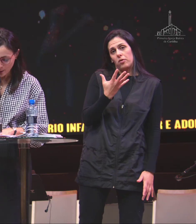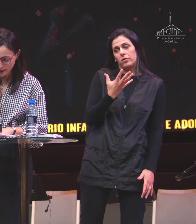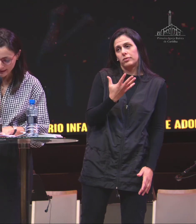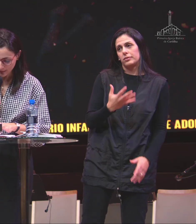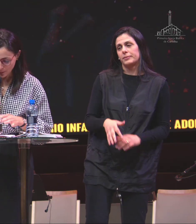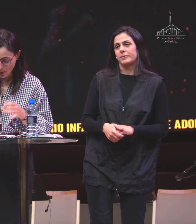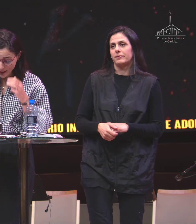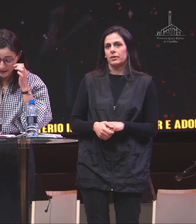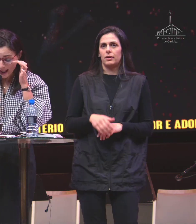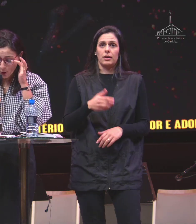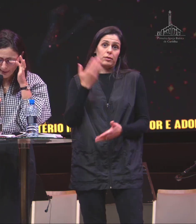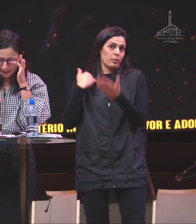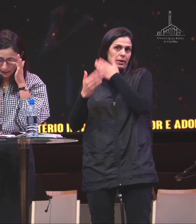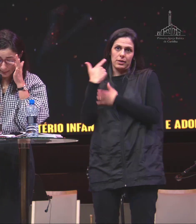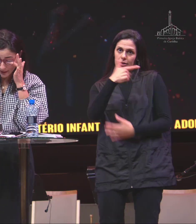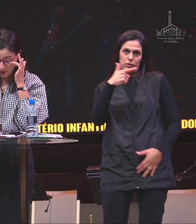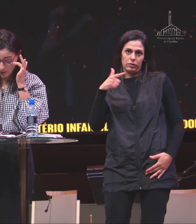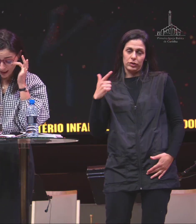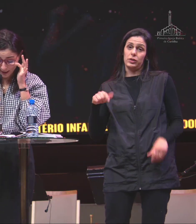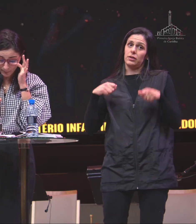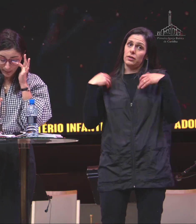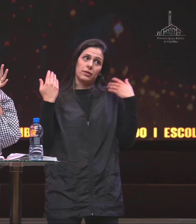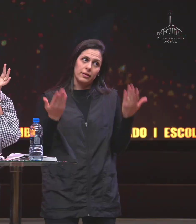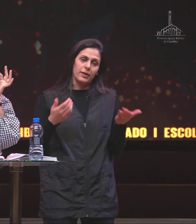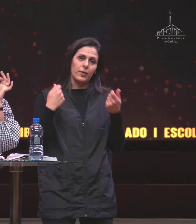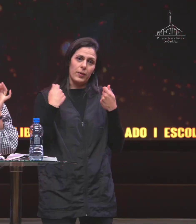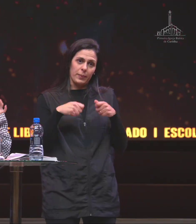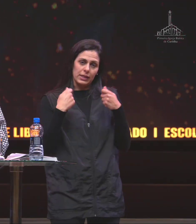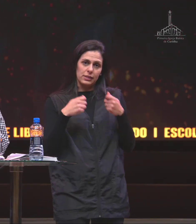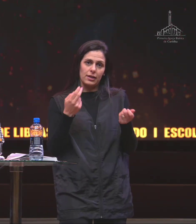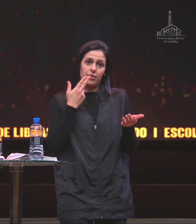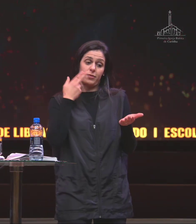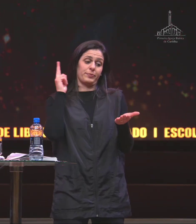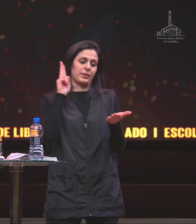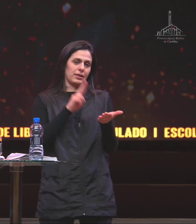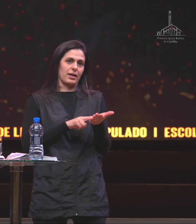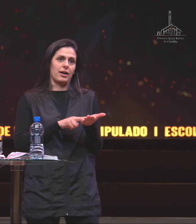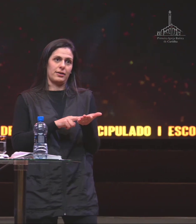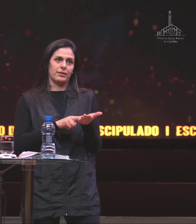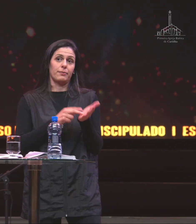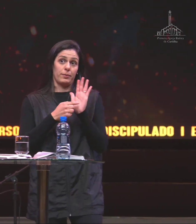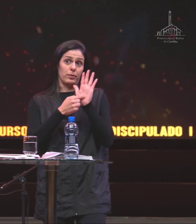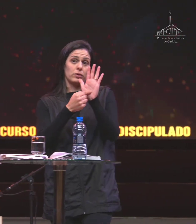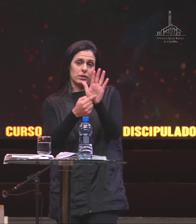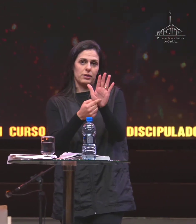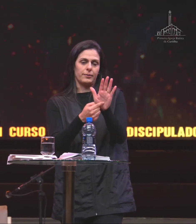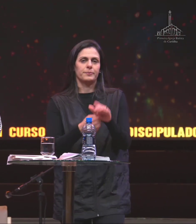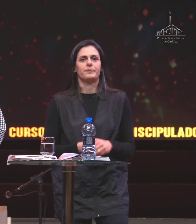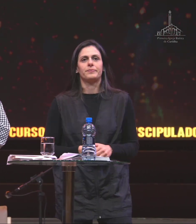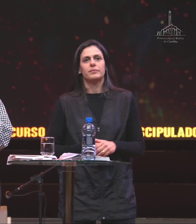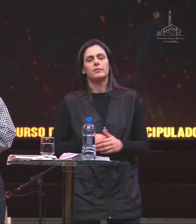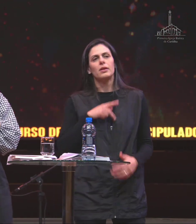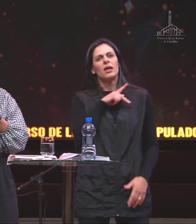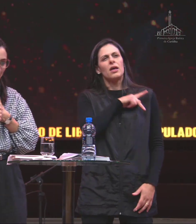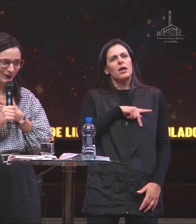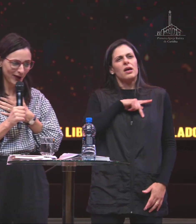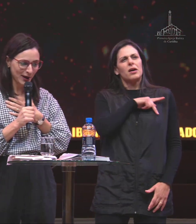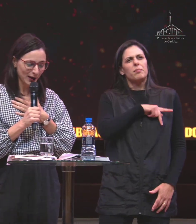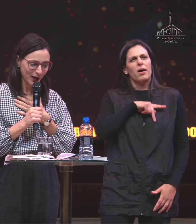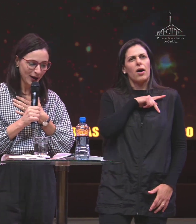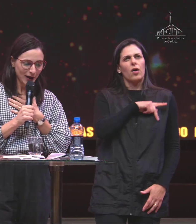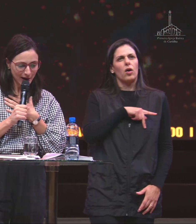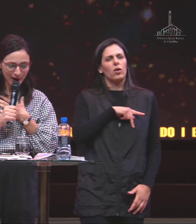mas será que ela quer que eu responda? Não, gente, é só para refletir. Então aqui, no começo do versículo 3, a gente tem 2 perguntas